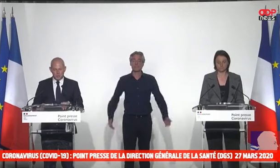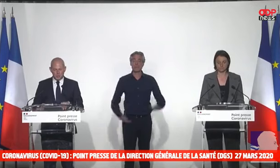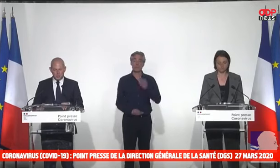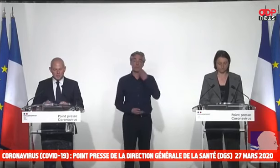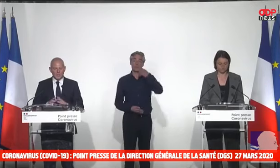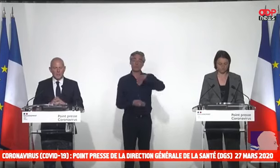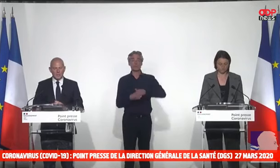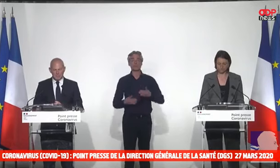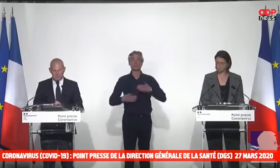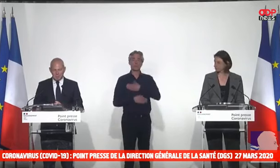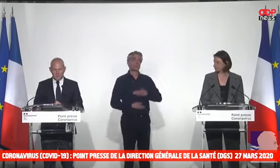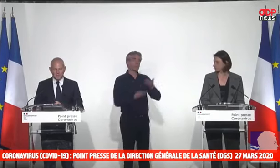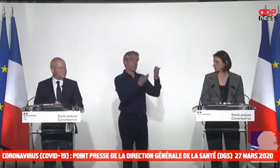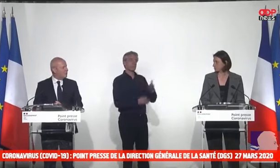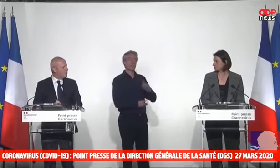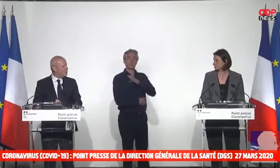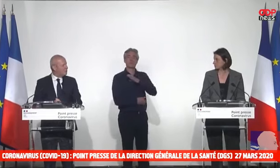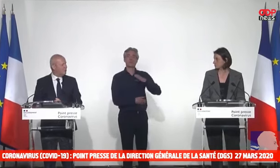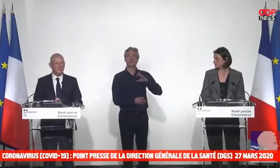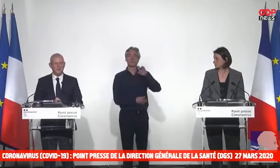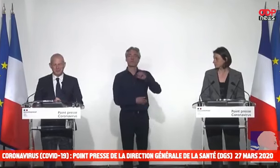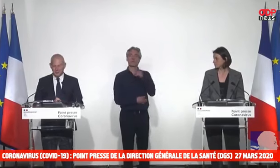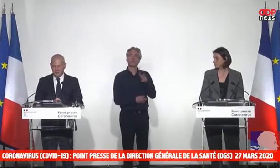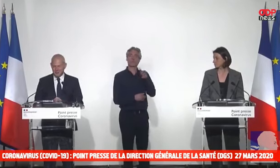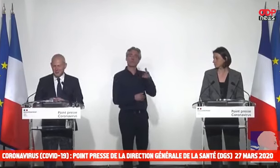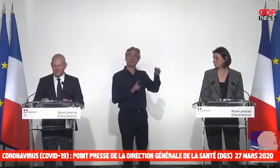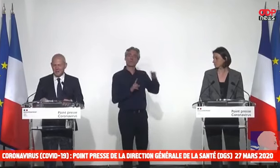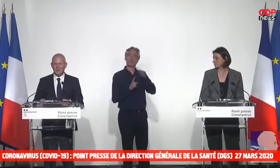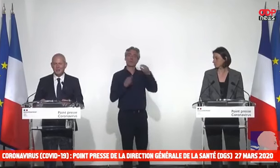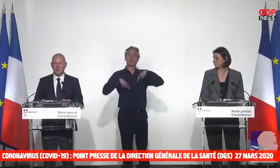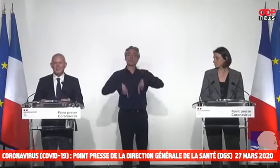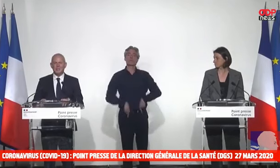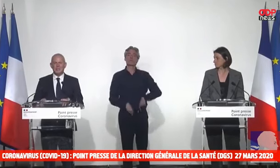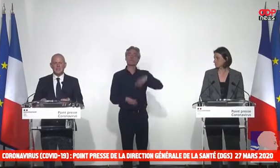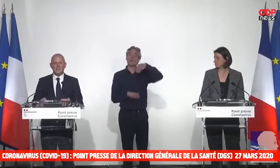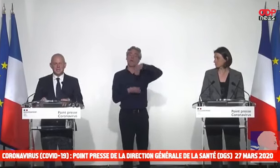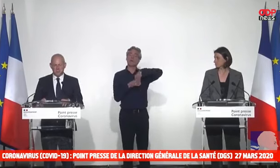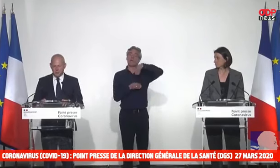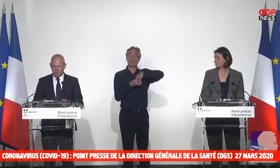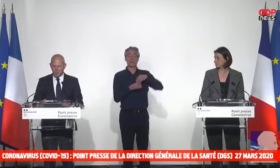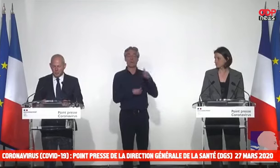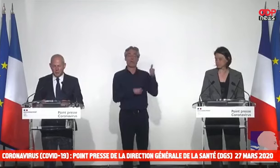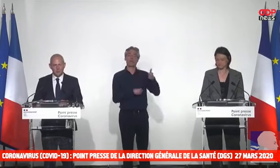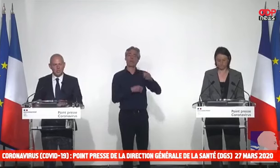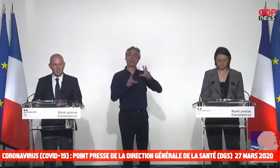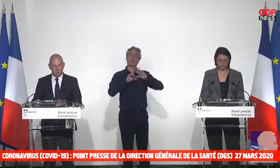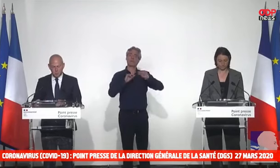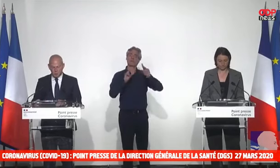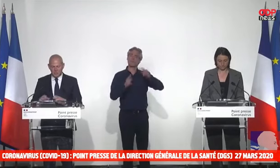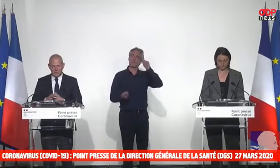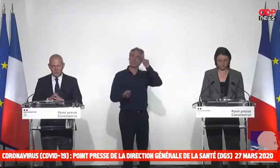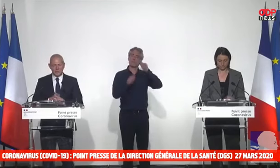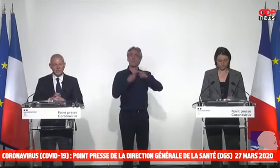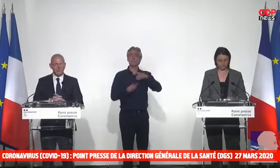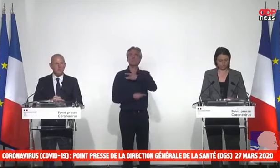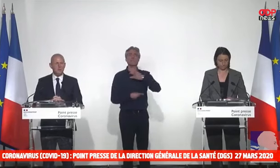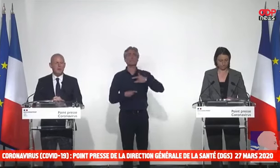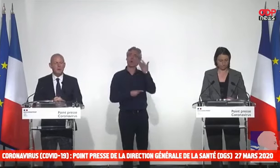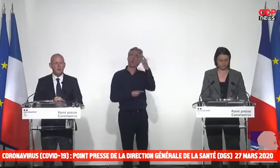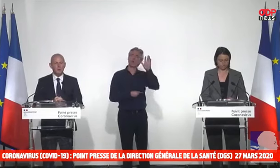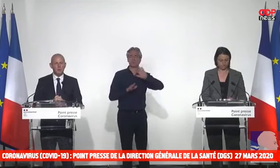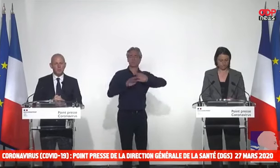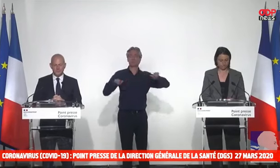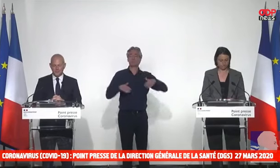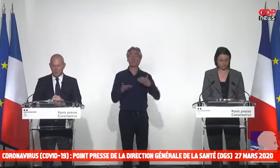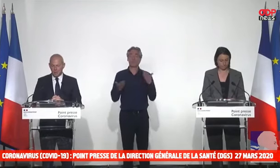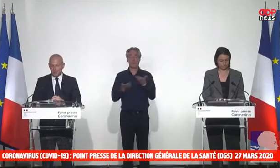Bonsoir, j'ai le plaisir d'accueillir Madame Chaise, qui est la porte-parole du ministère de l'Intérieur et qui nous parlera des sujets non sanitaires. Je commence par